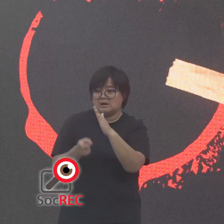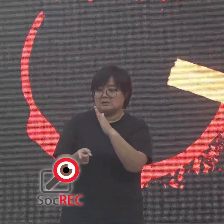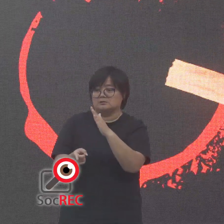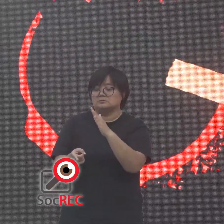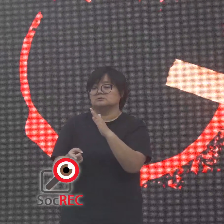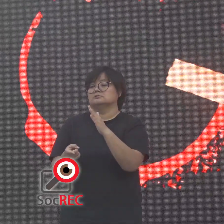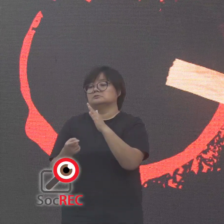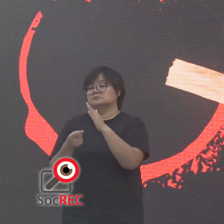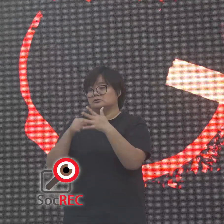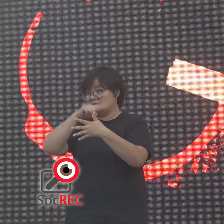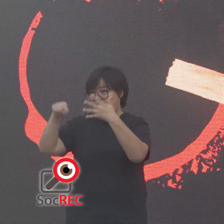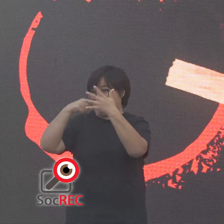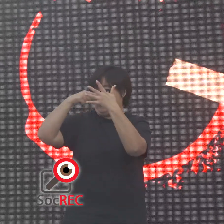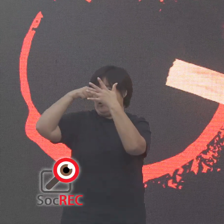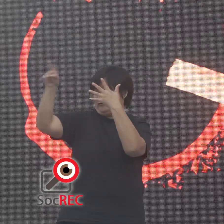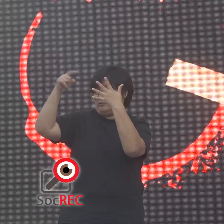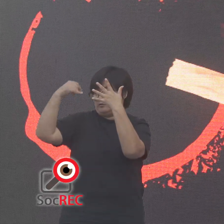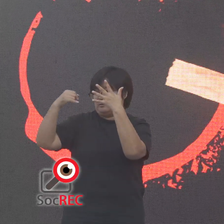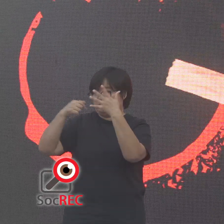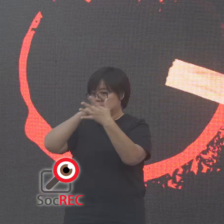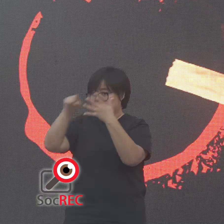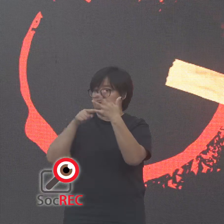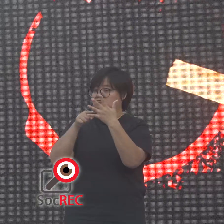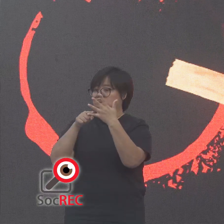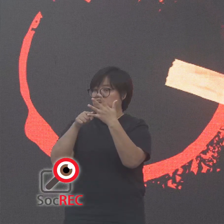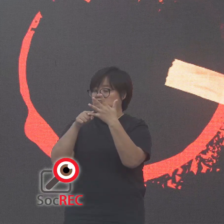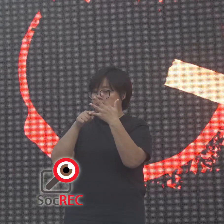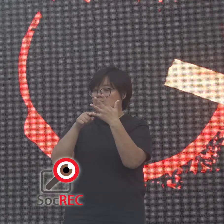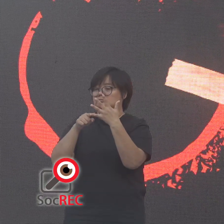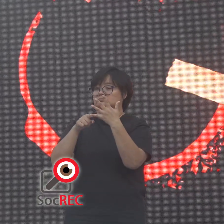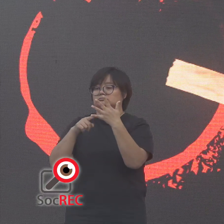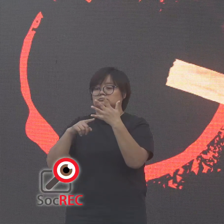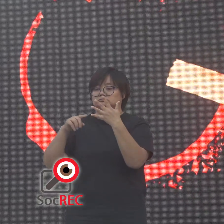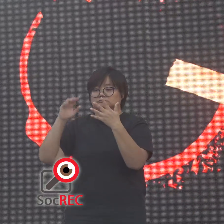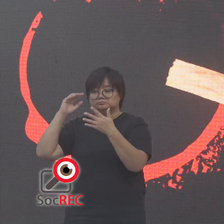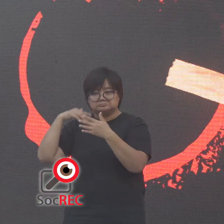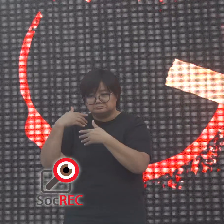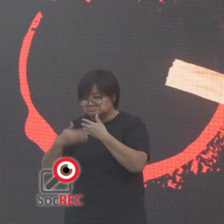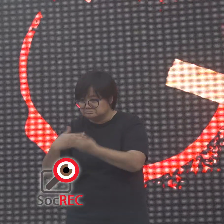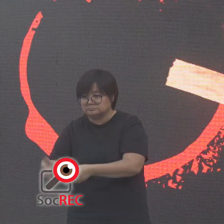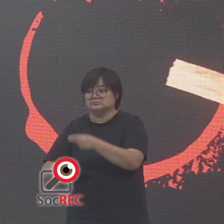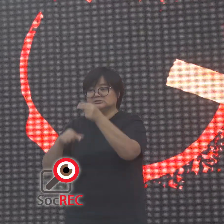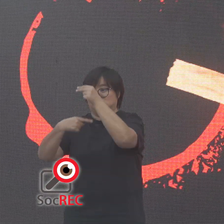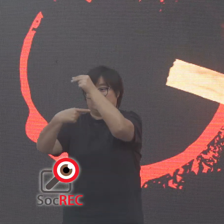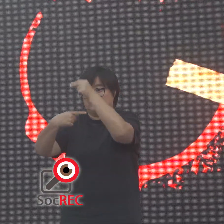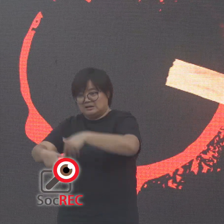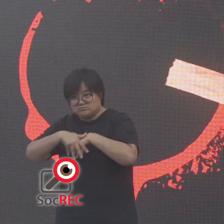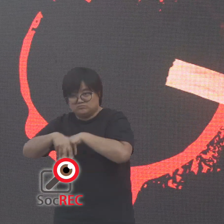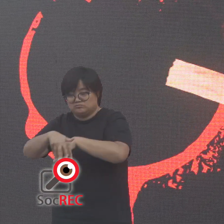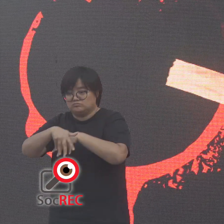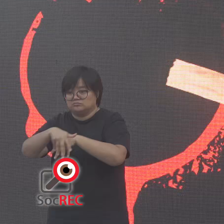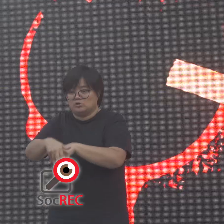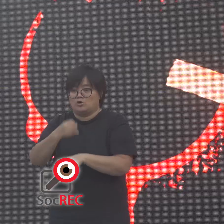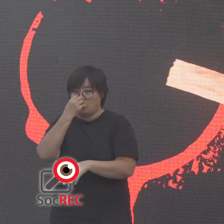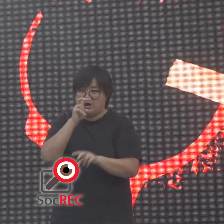可。7月21日，在大家去緊中聯辦遊行的時候，光復香港、